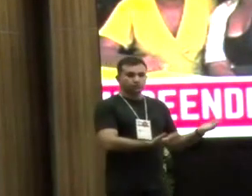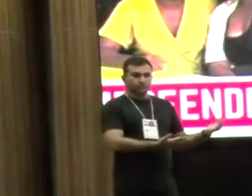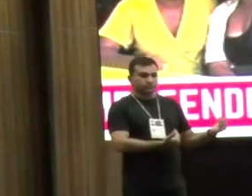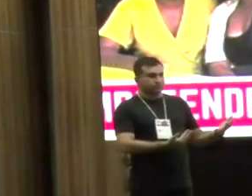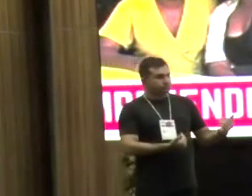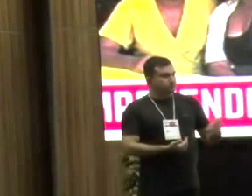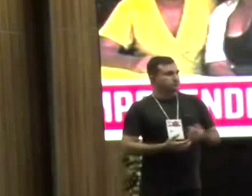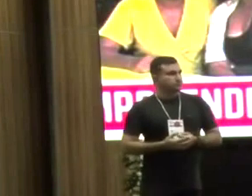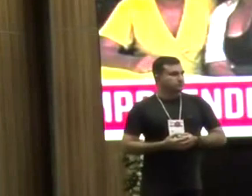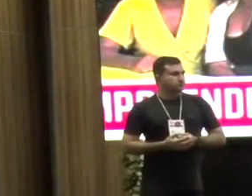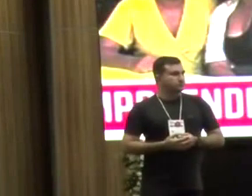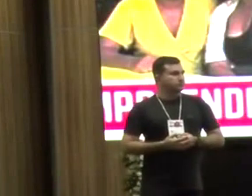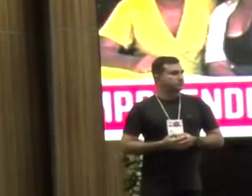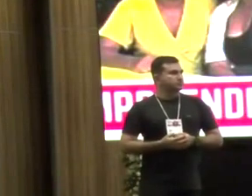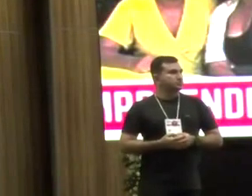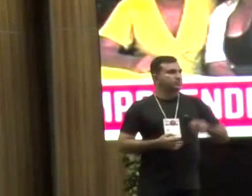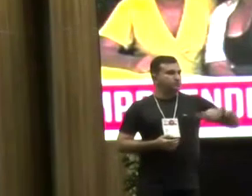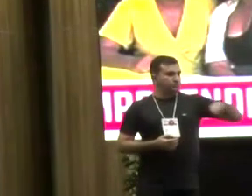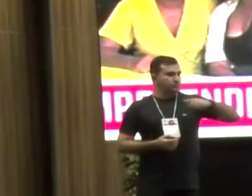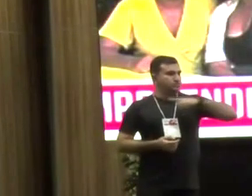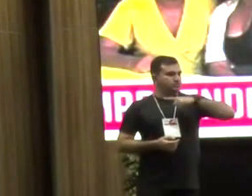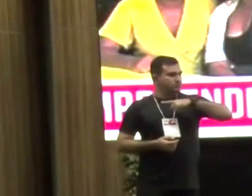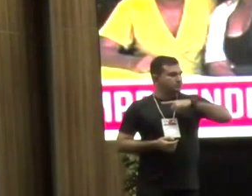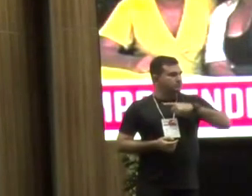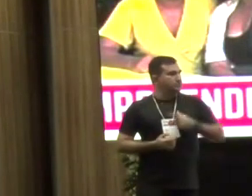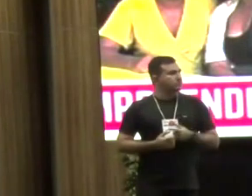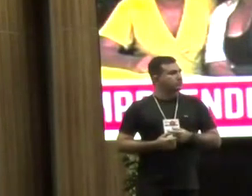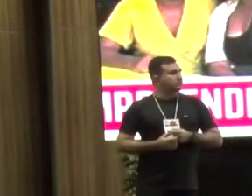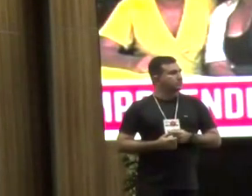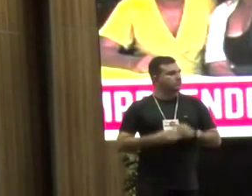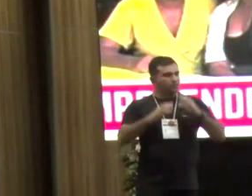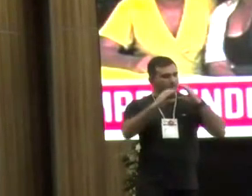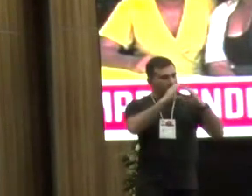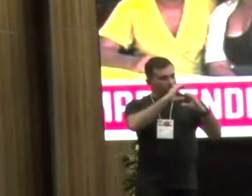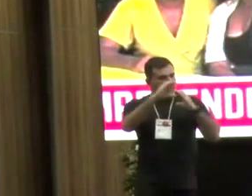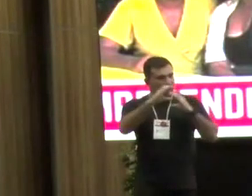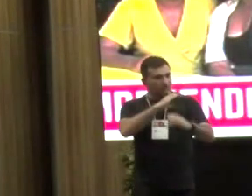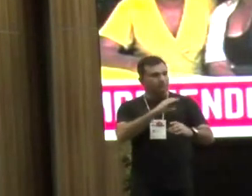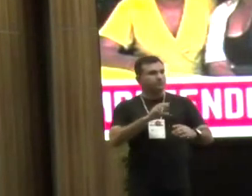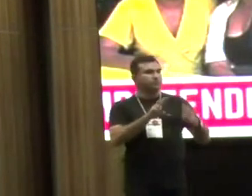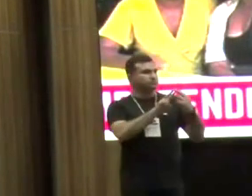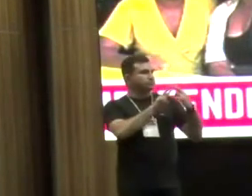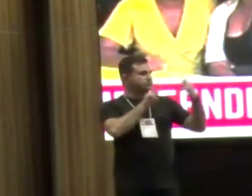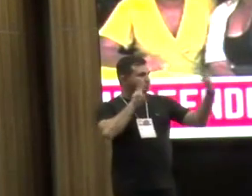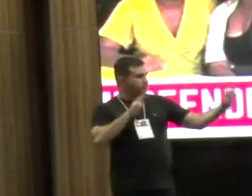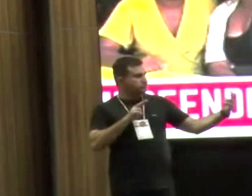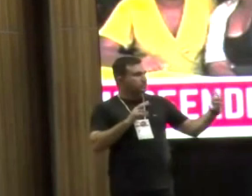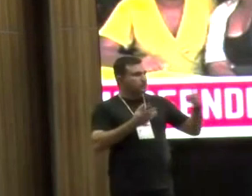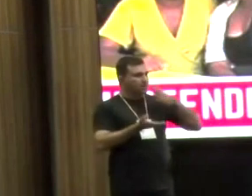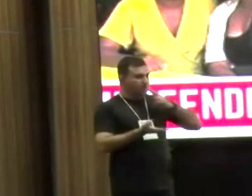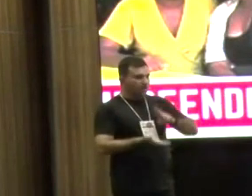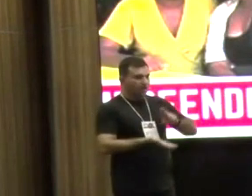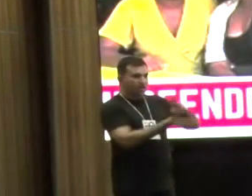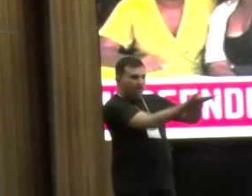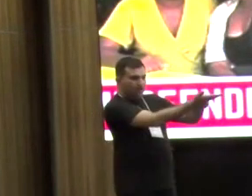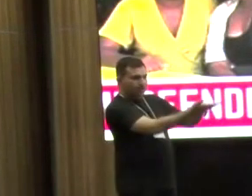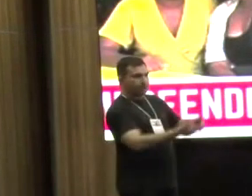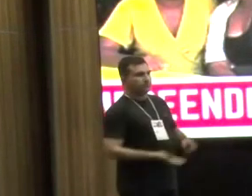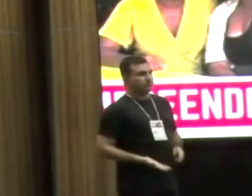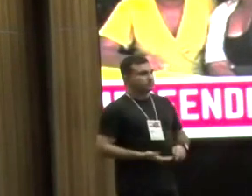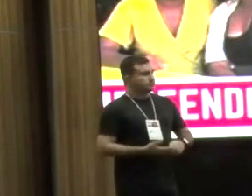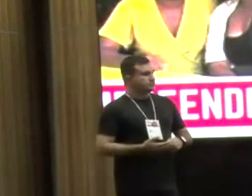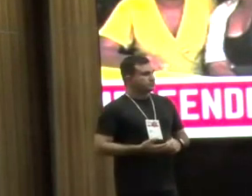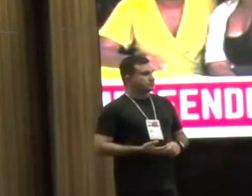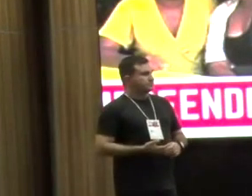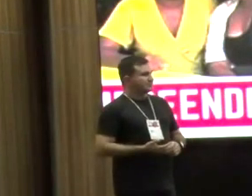juventude, a gente tinha como comunicação à distância, carta, telegrama e correio elegante